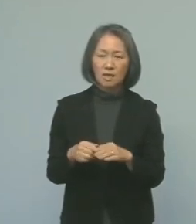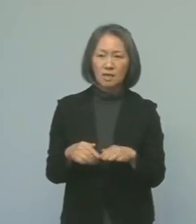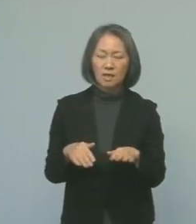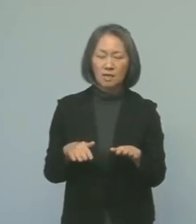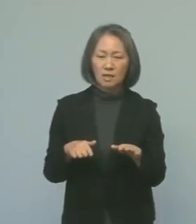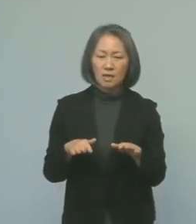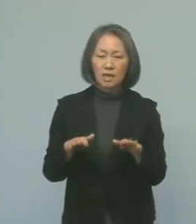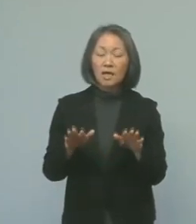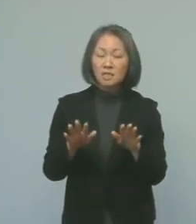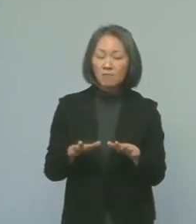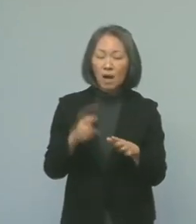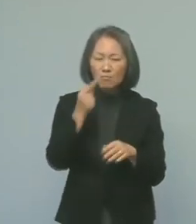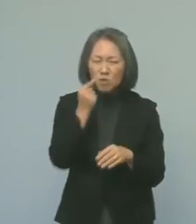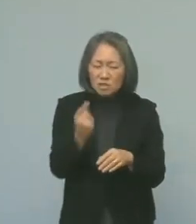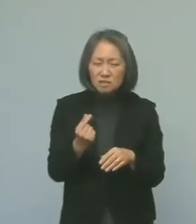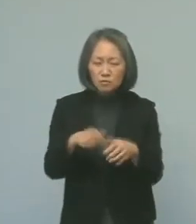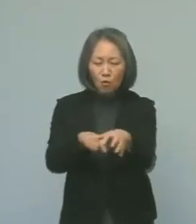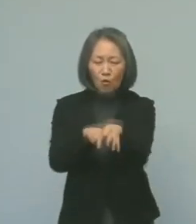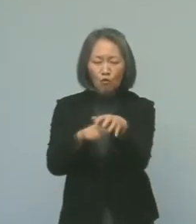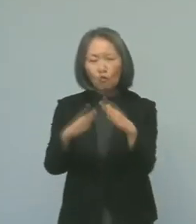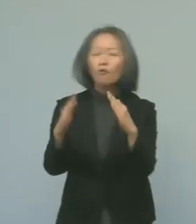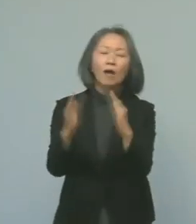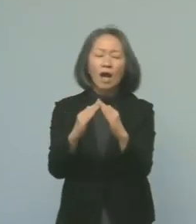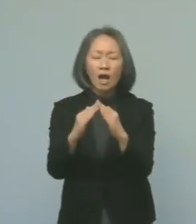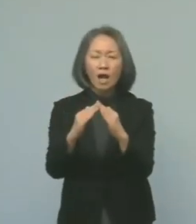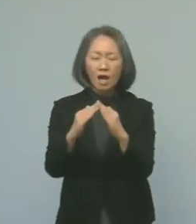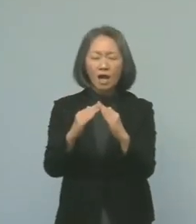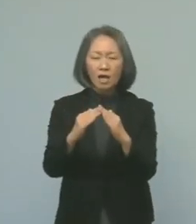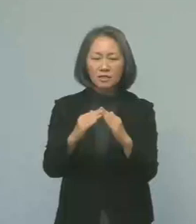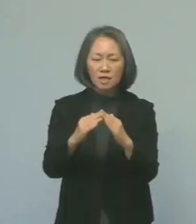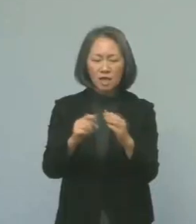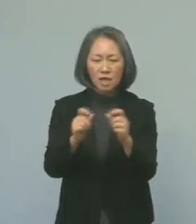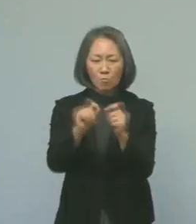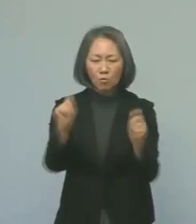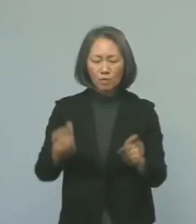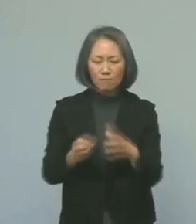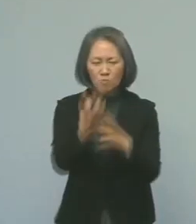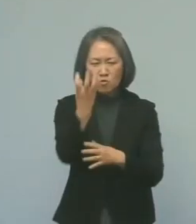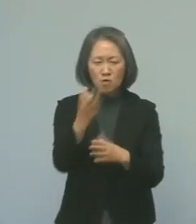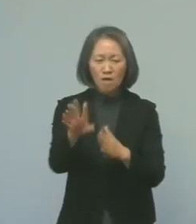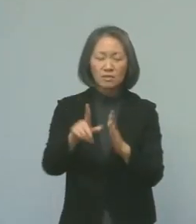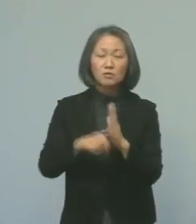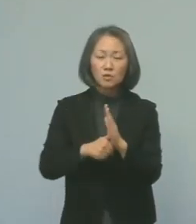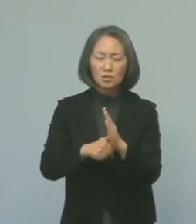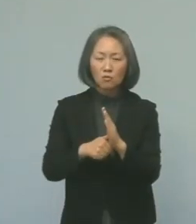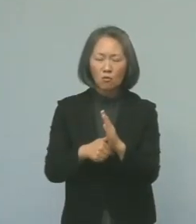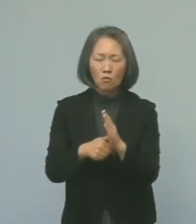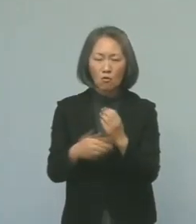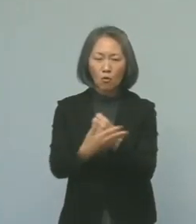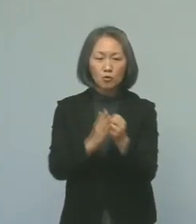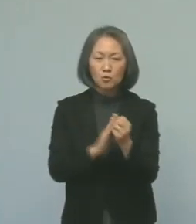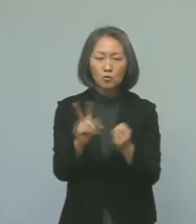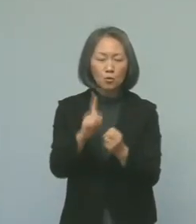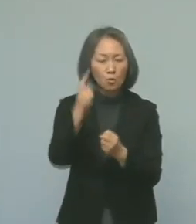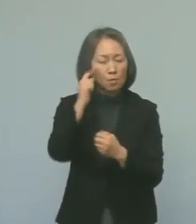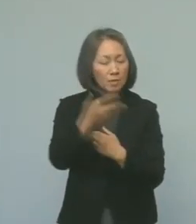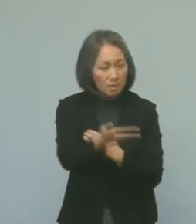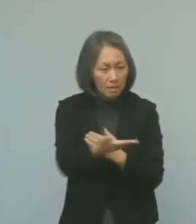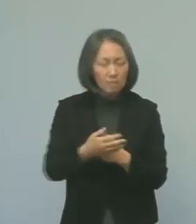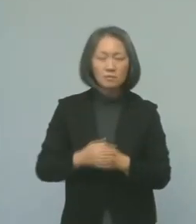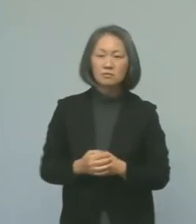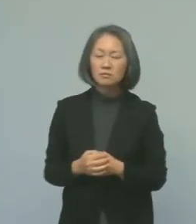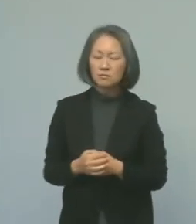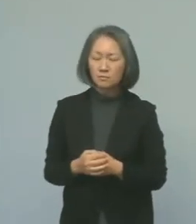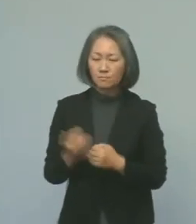県として対応を想定しているものとかですね、そういったものってあるんでしょうか。 はい、今のところですね、その想